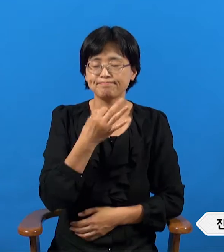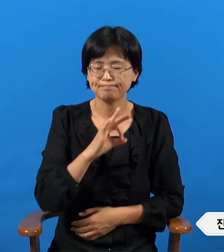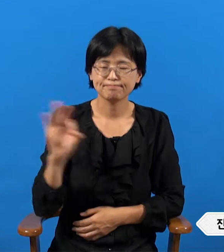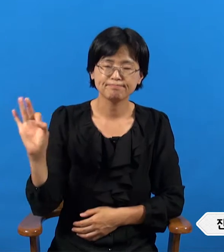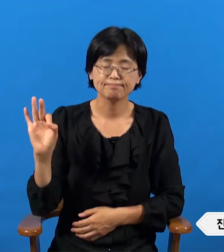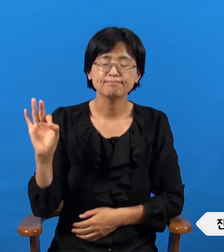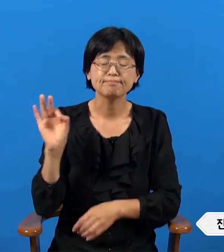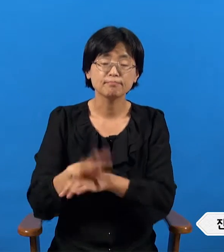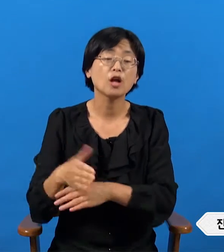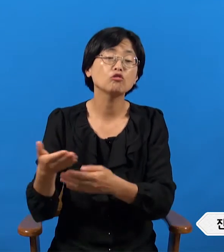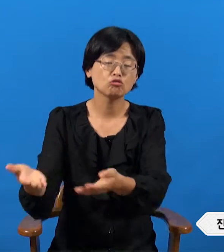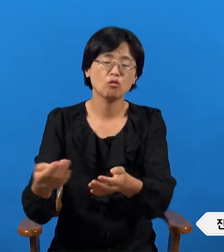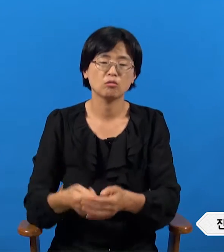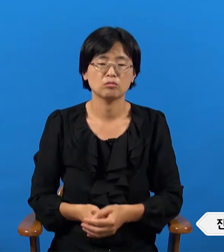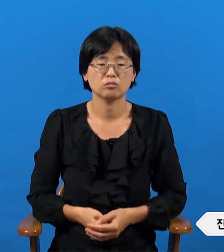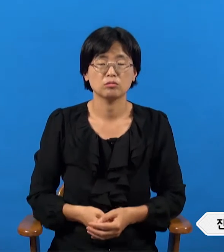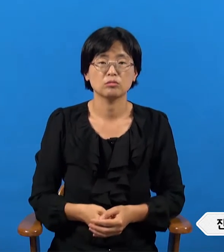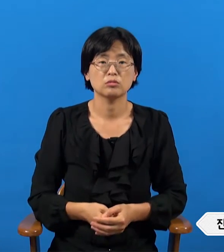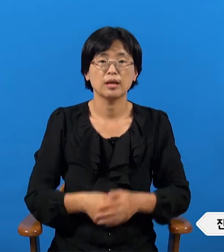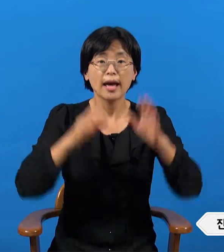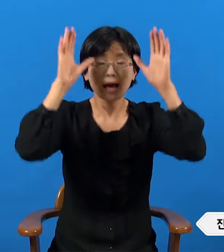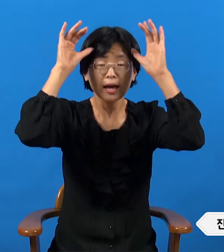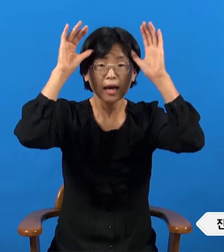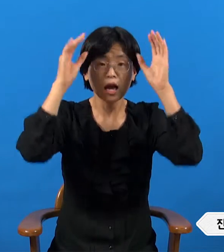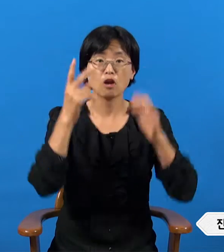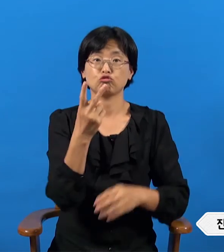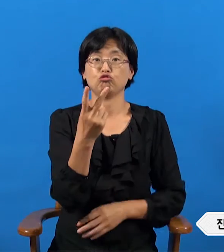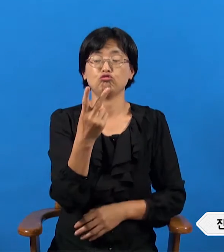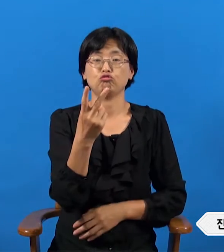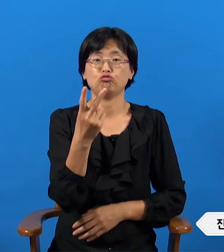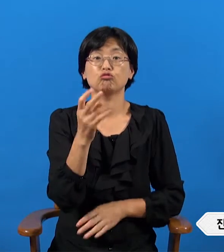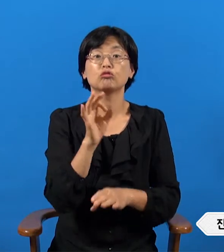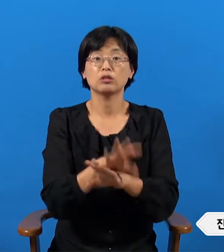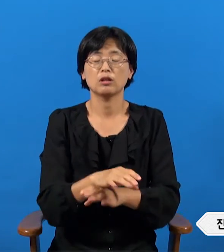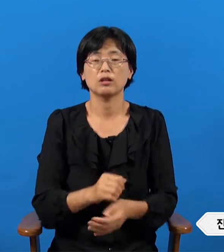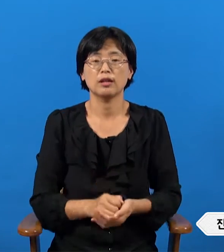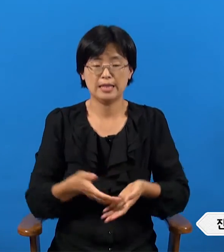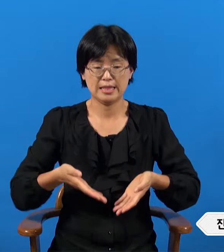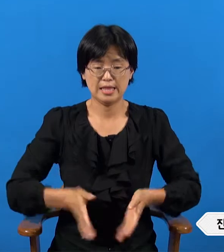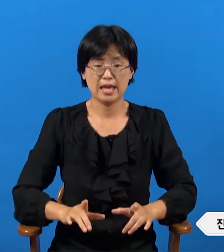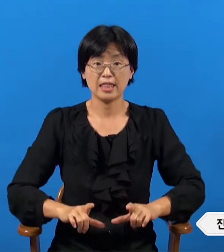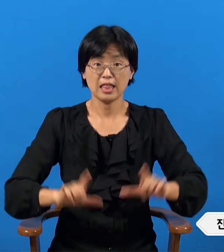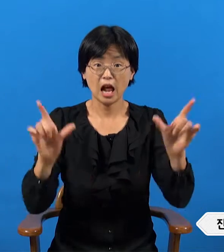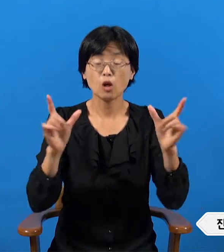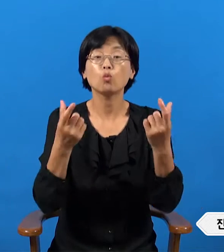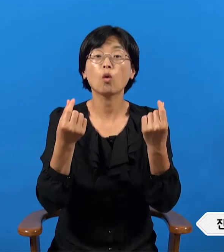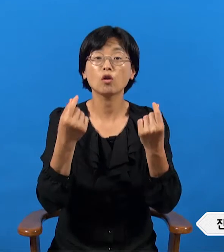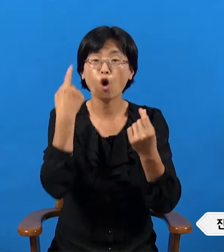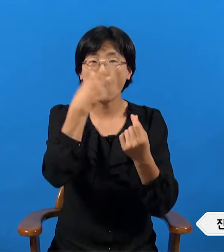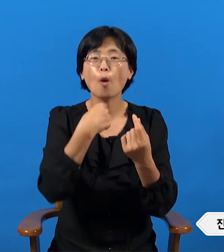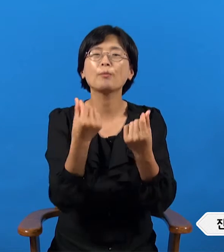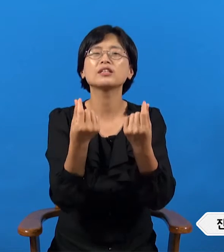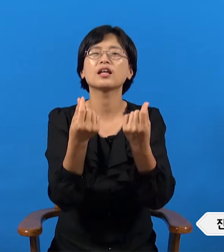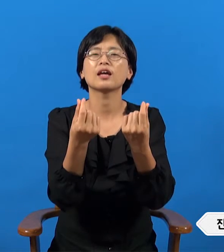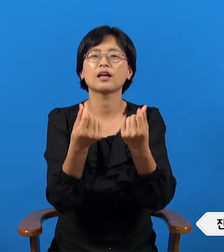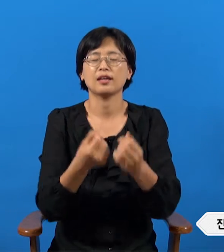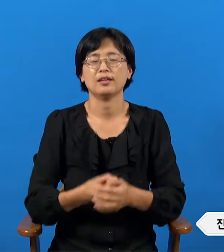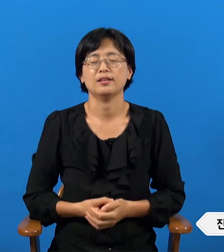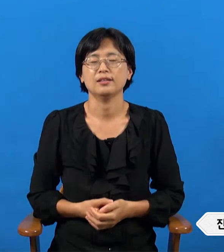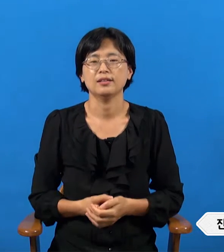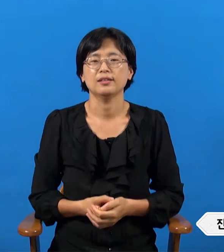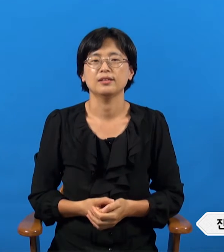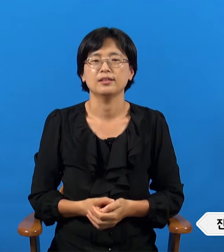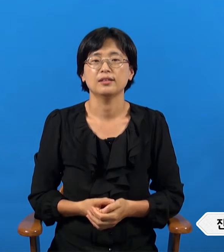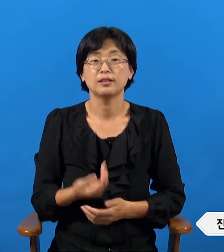허락했습니다. 멀티즈를 샀는데 보니까 2마리가 태어난 날도 똑같고 생긴 것도 비슷합니다. 아니